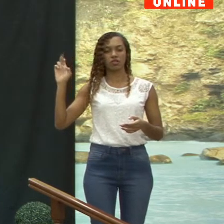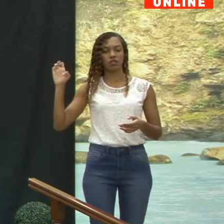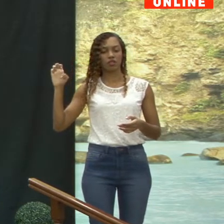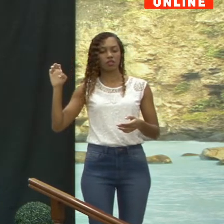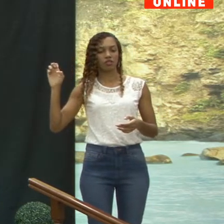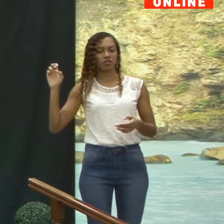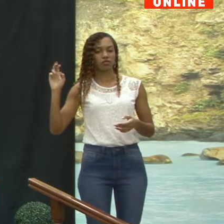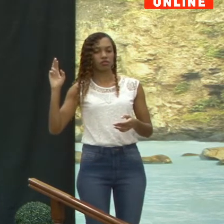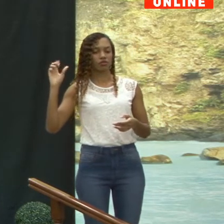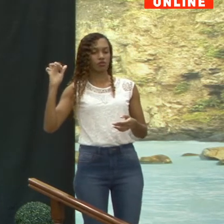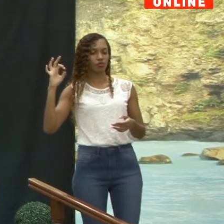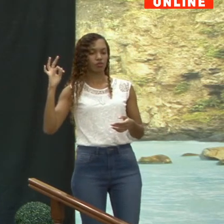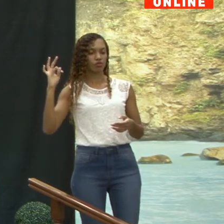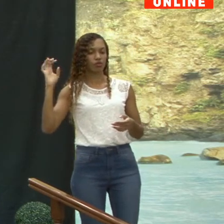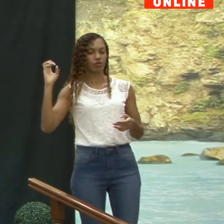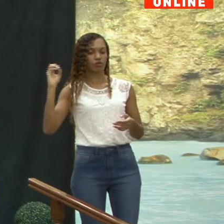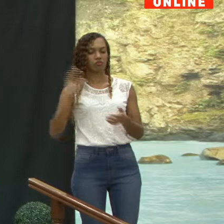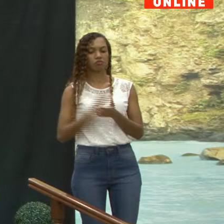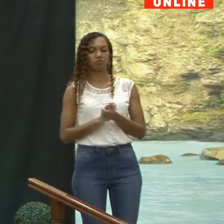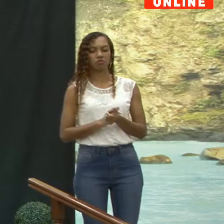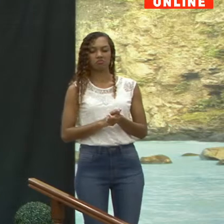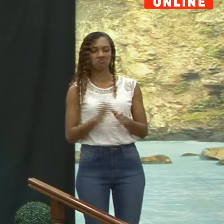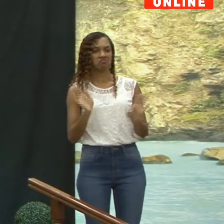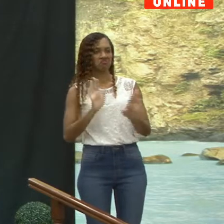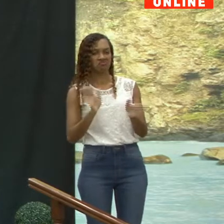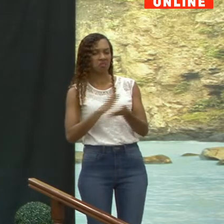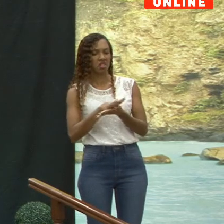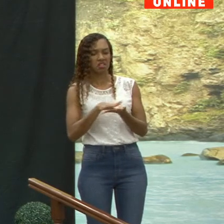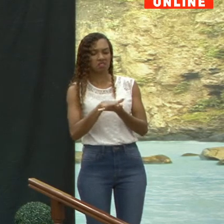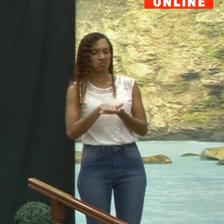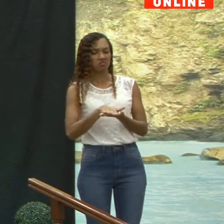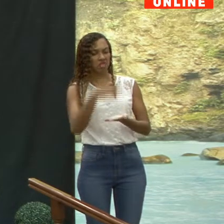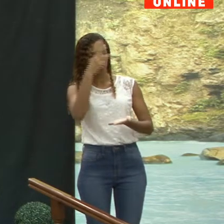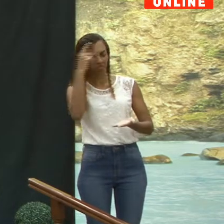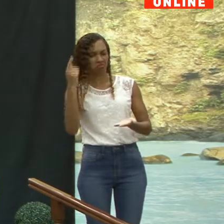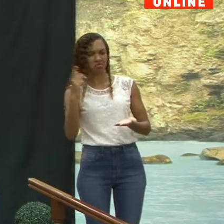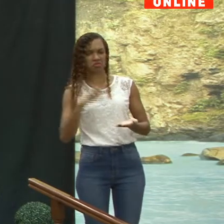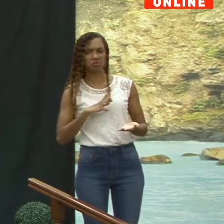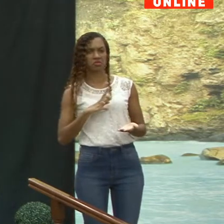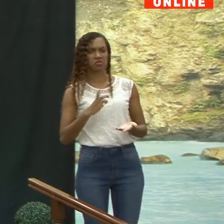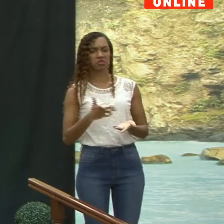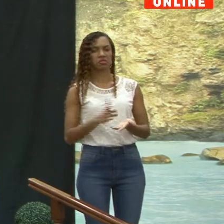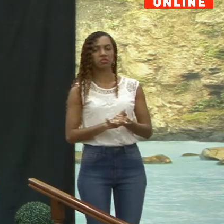nada. Eu vou colocar para norte, para sul, para leste, para oeste?